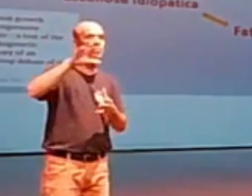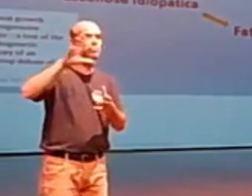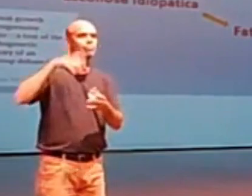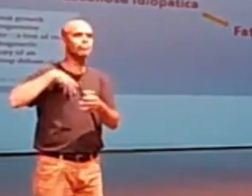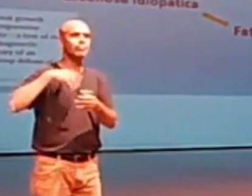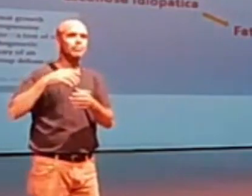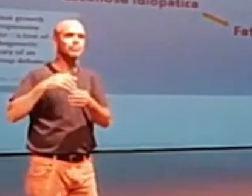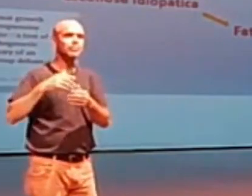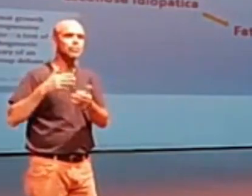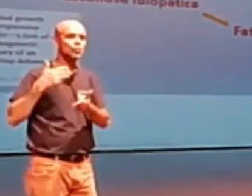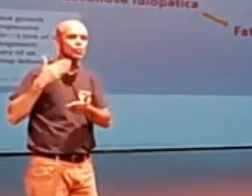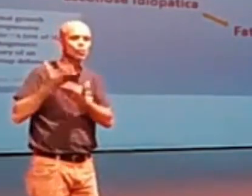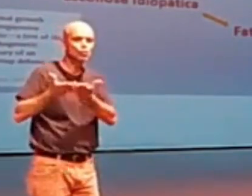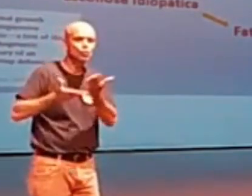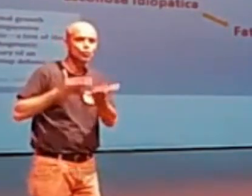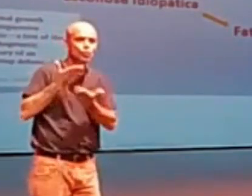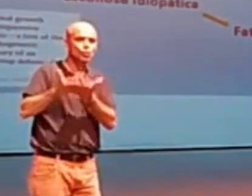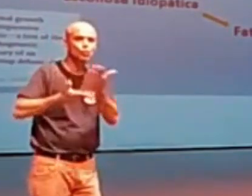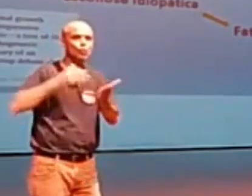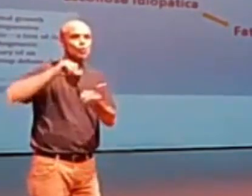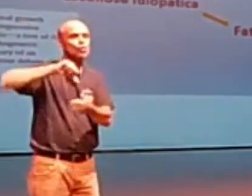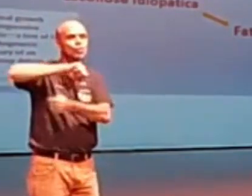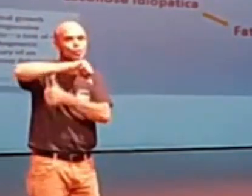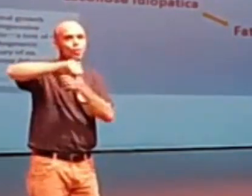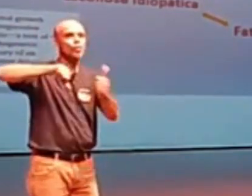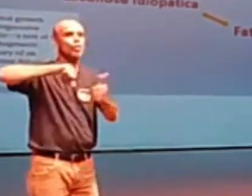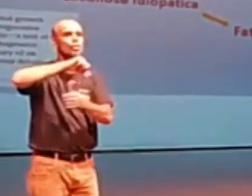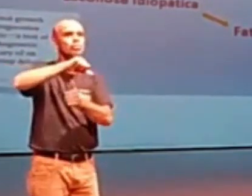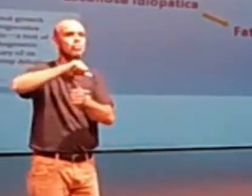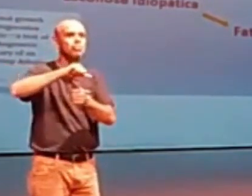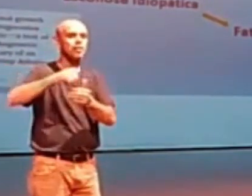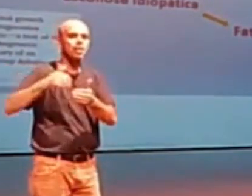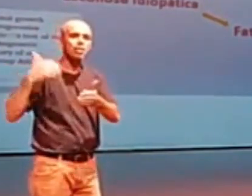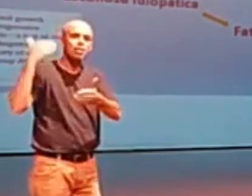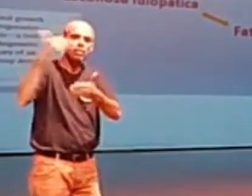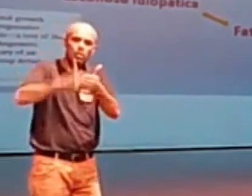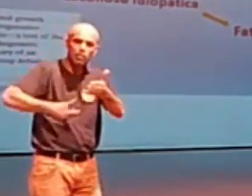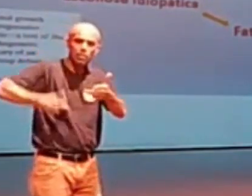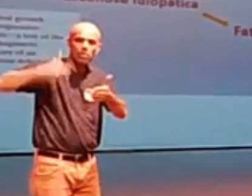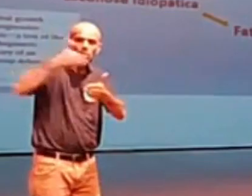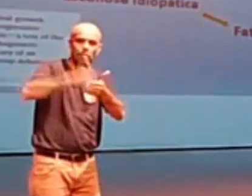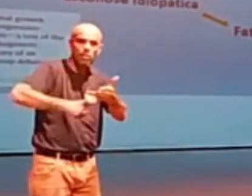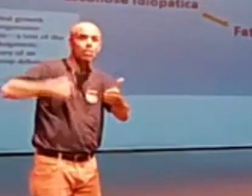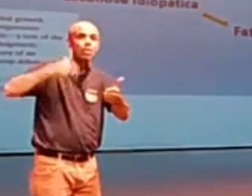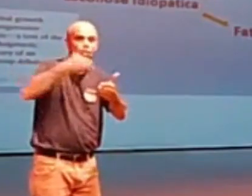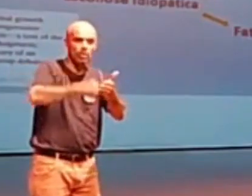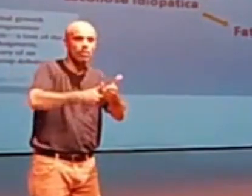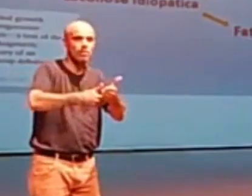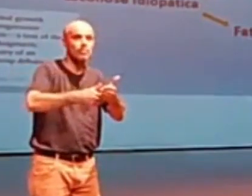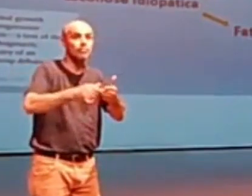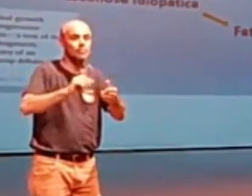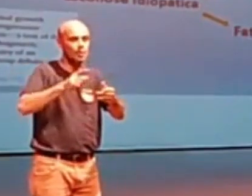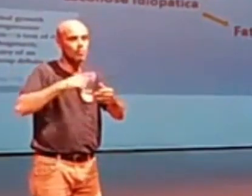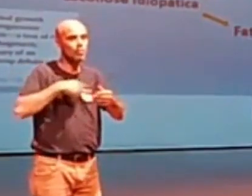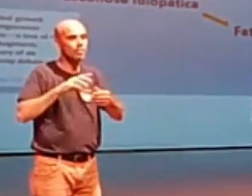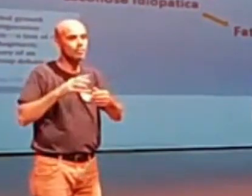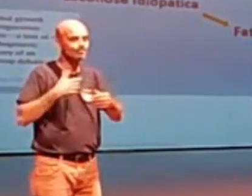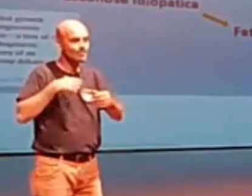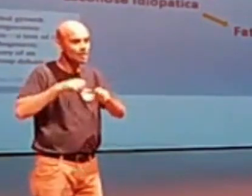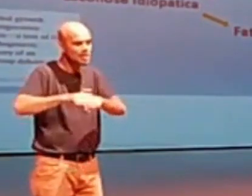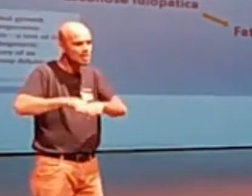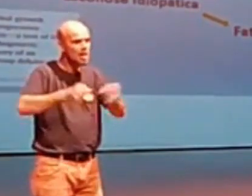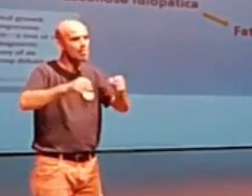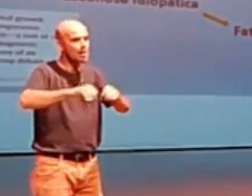transformar durante o nosso tratamento o ciclo vicioso em ciclo virtuoso. Como a gente tem que começar a quebrar